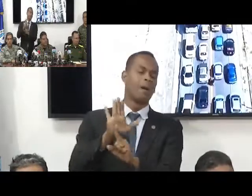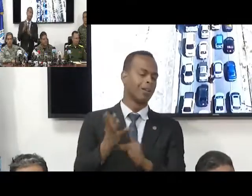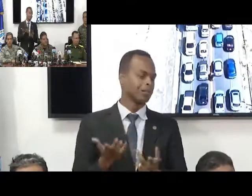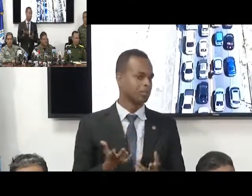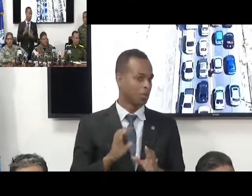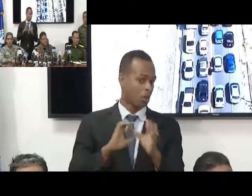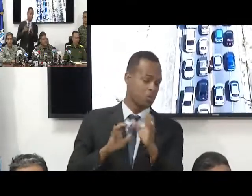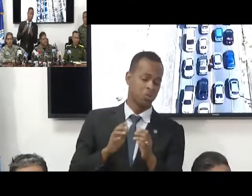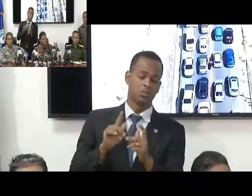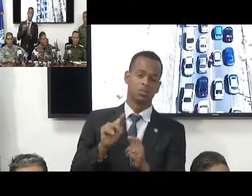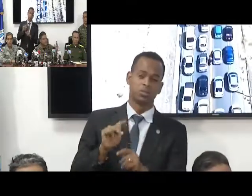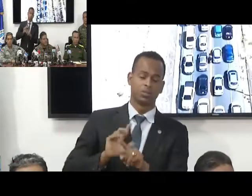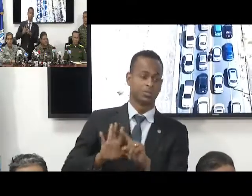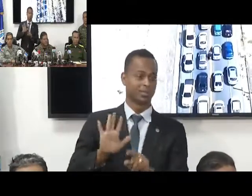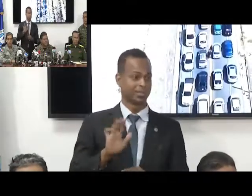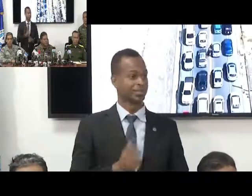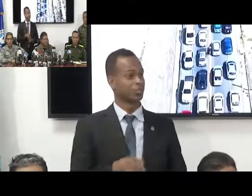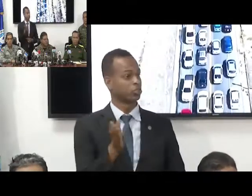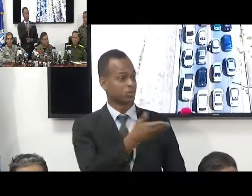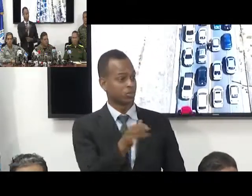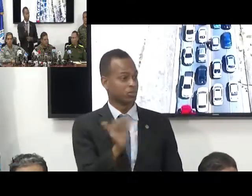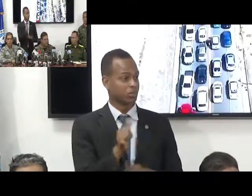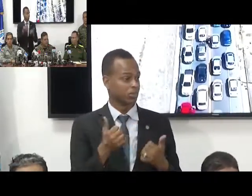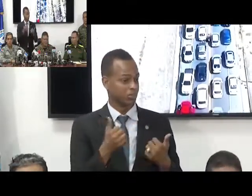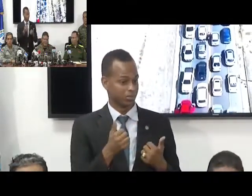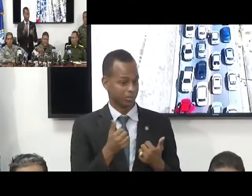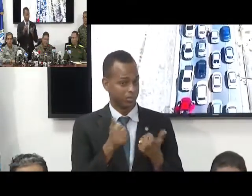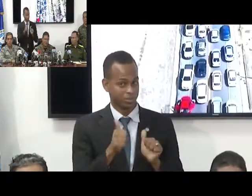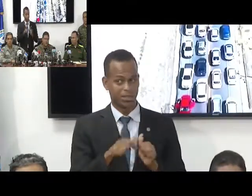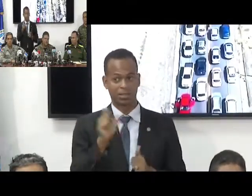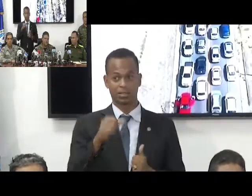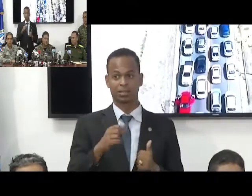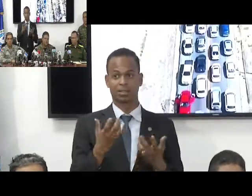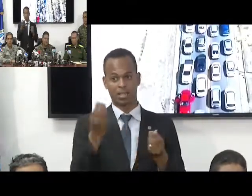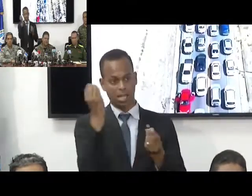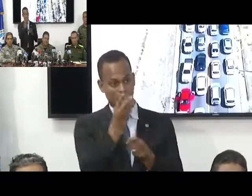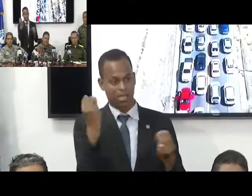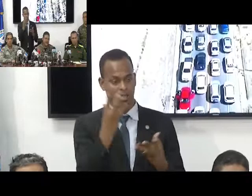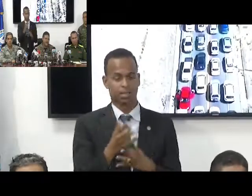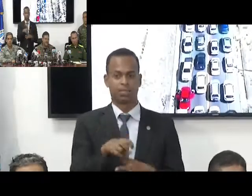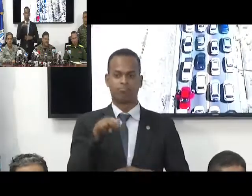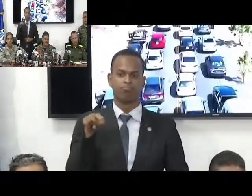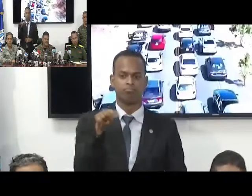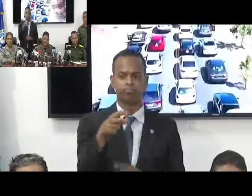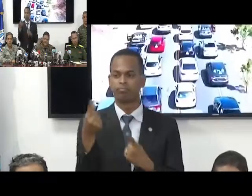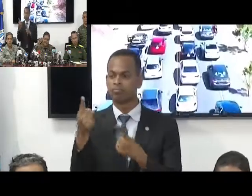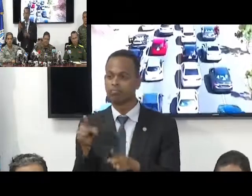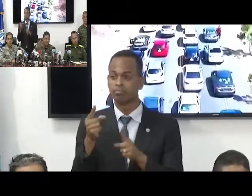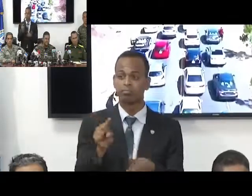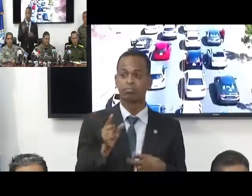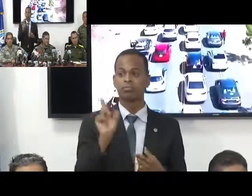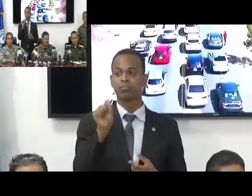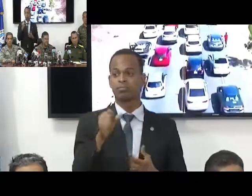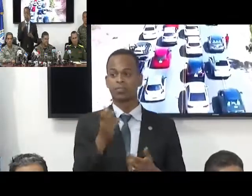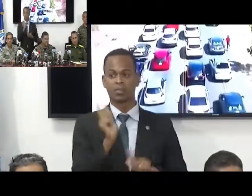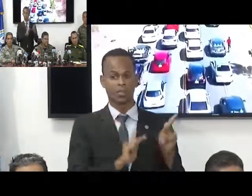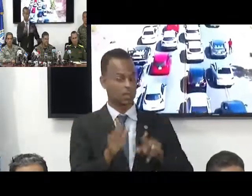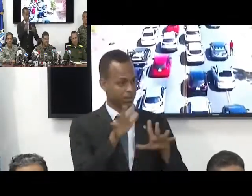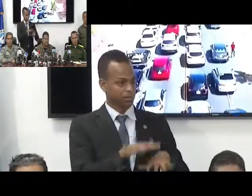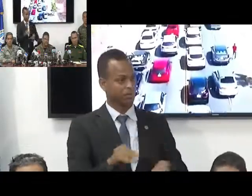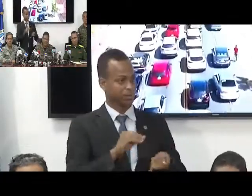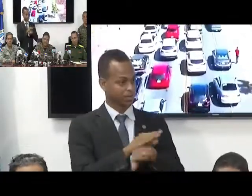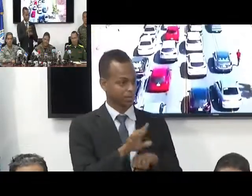medios de comunicaciones. Ustedes son tan sacrificados como nosotros las autoridades. Tienen que cubrir las informaciones, tienen que cubrir las incidencias y tienen que sensibilizar a la